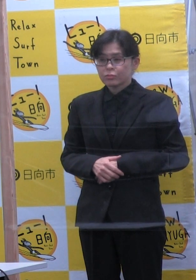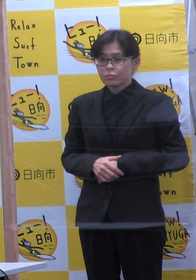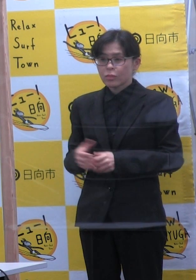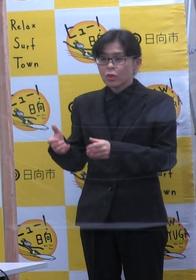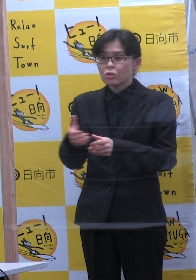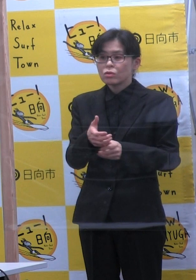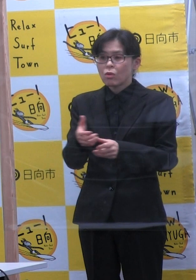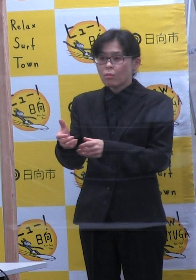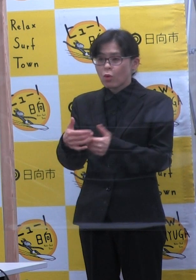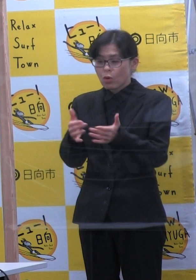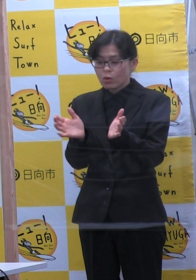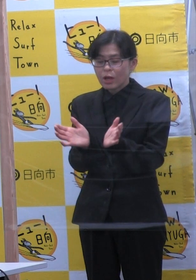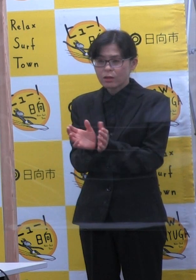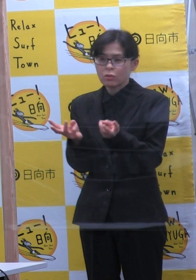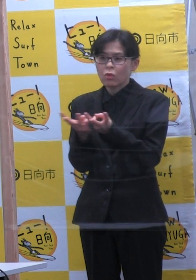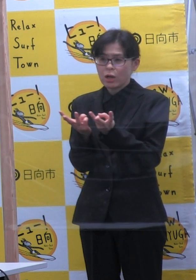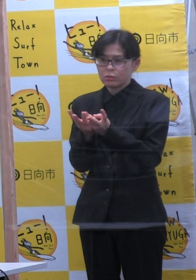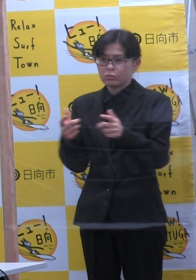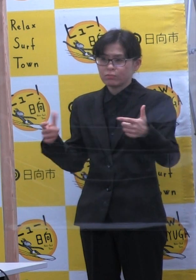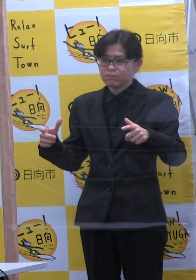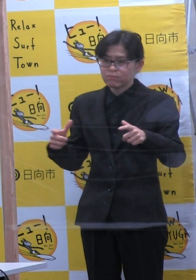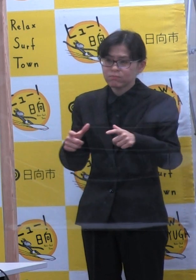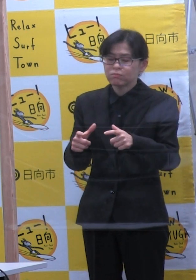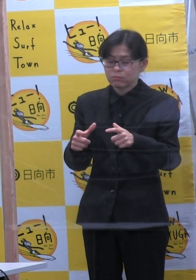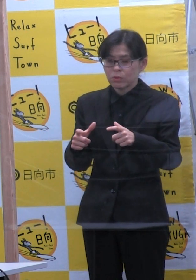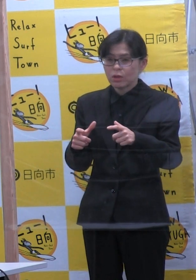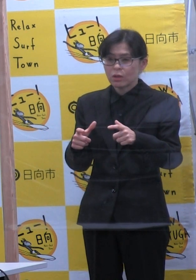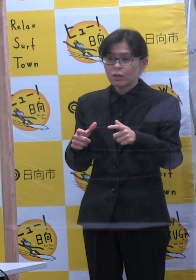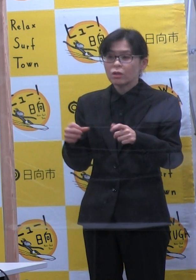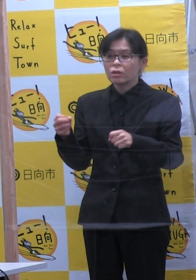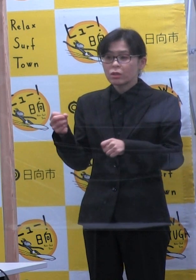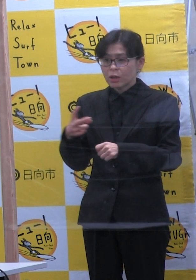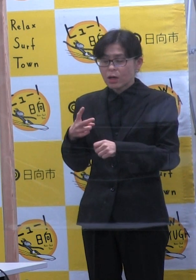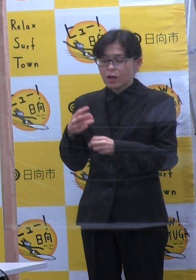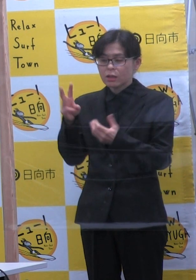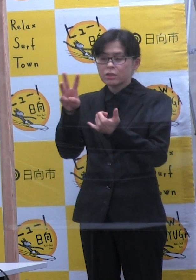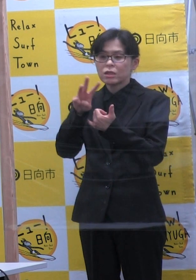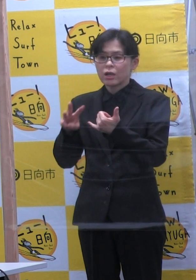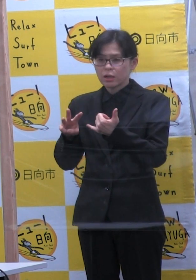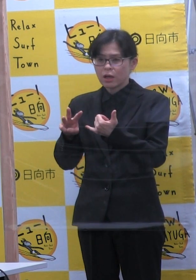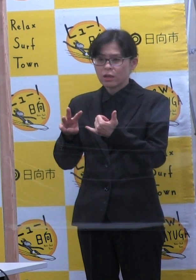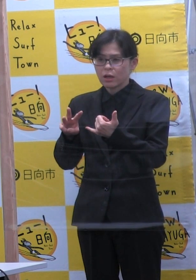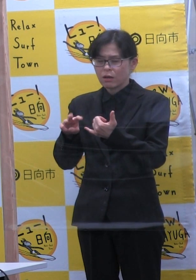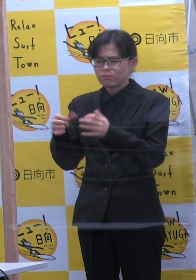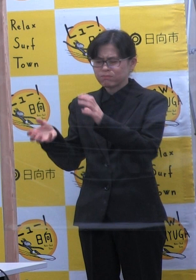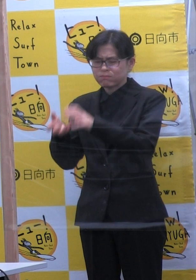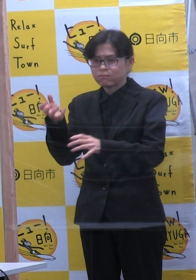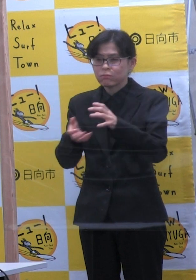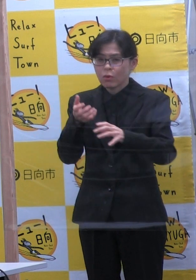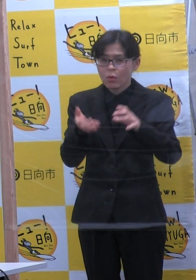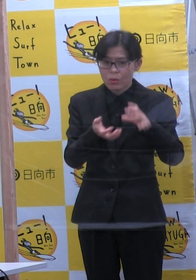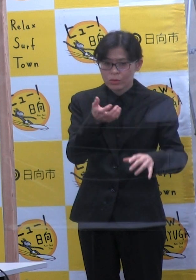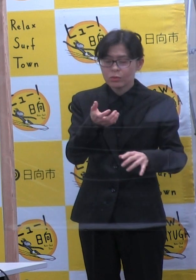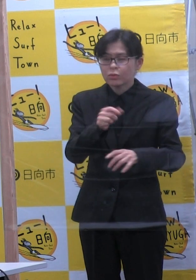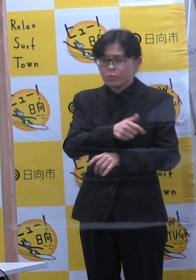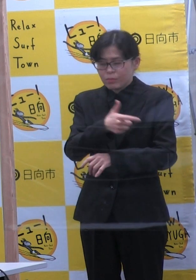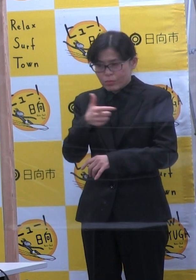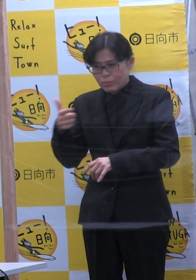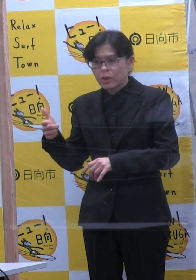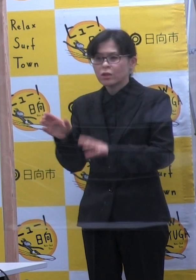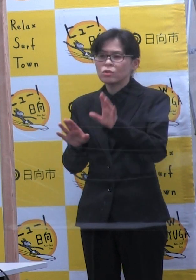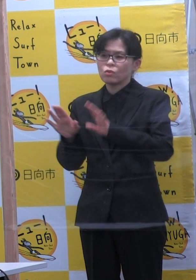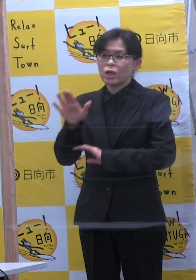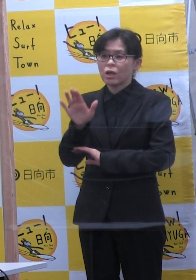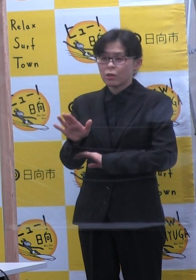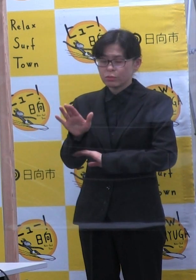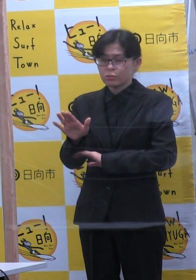消防団員数が減少していることや災害が多発化激甚化する中、